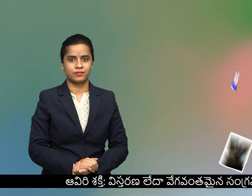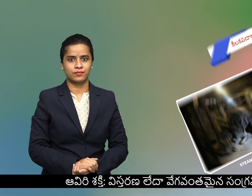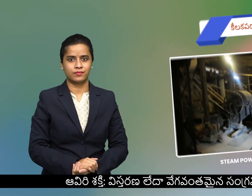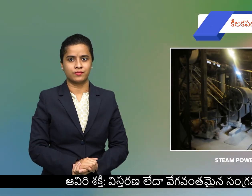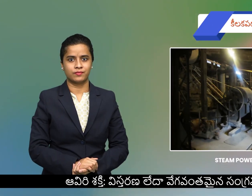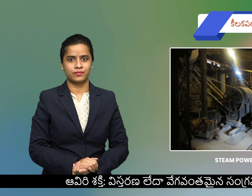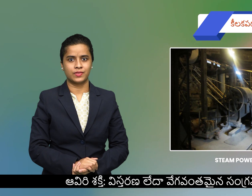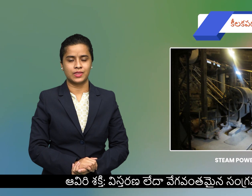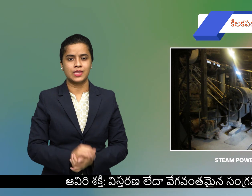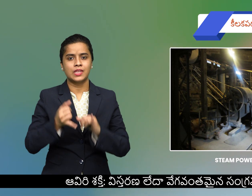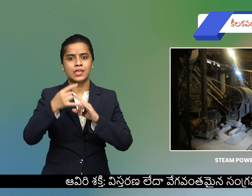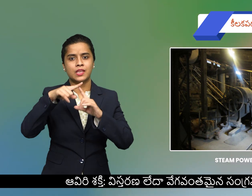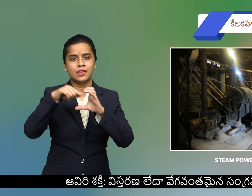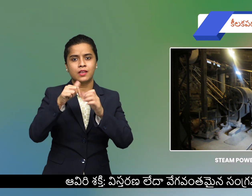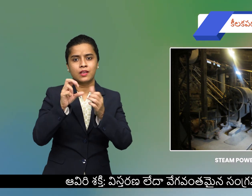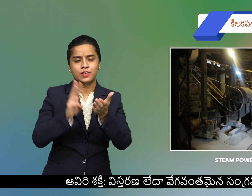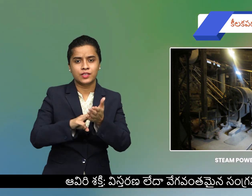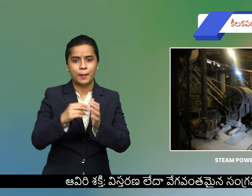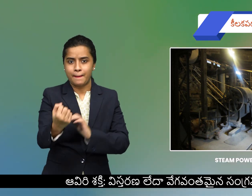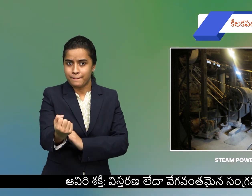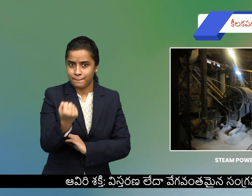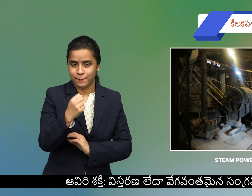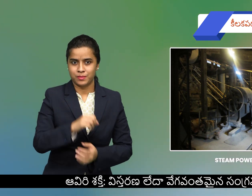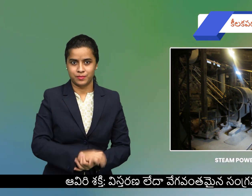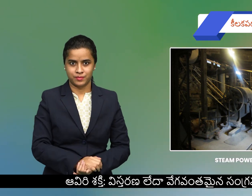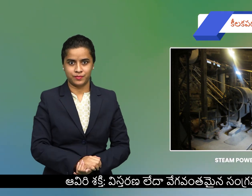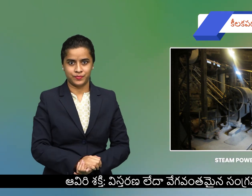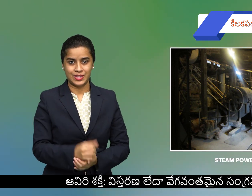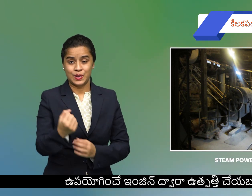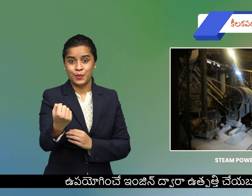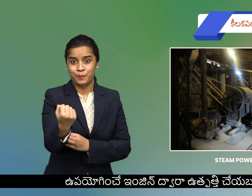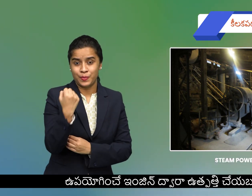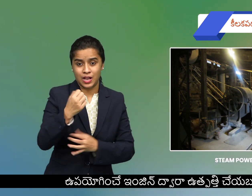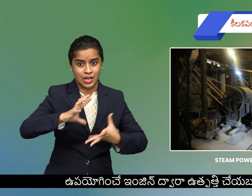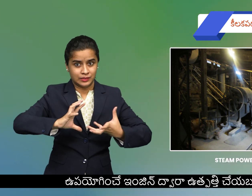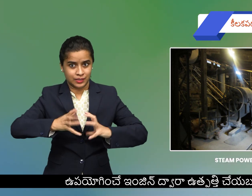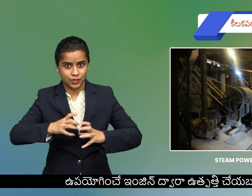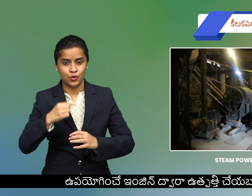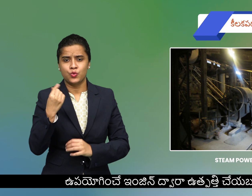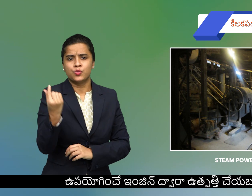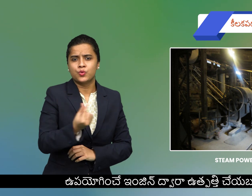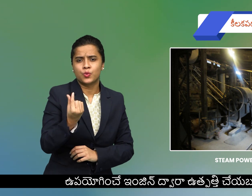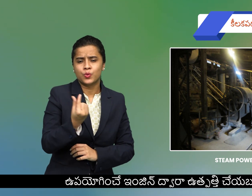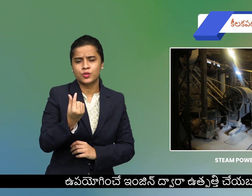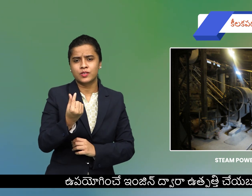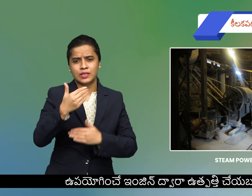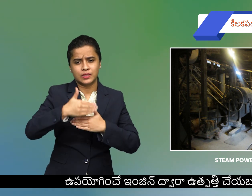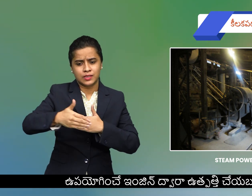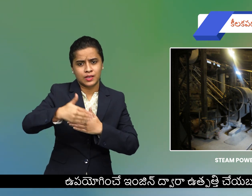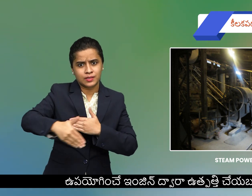2. ఆవిరి శక్తి వేగవంతమైన సంగ్రహణను ఉపయోగించే ఇంజిన్ ద్వారా ఉత్పత్తి చేయబడిన